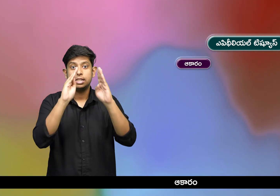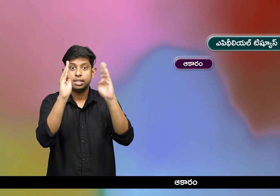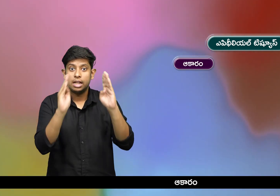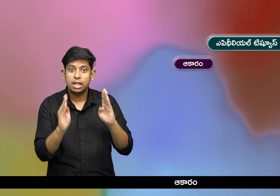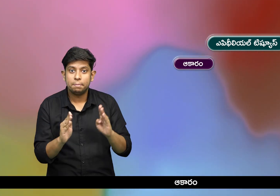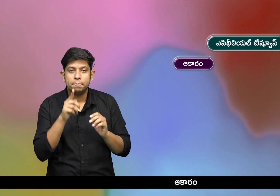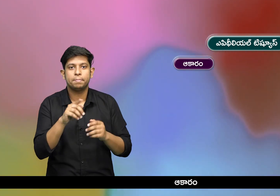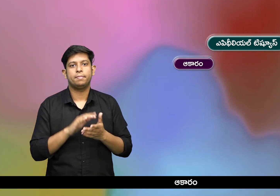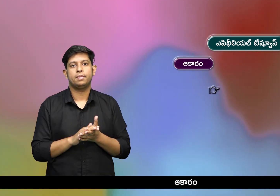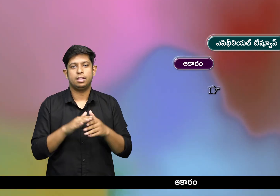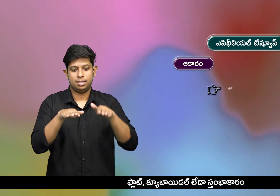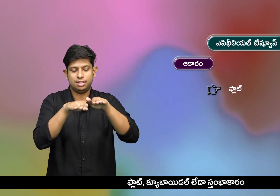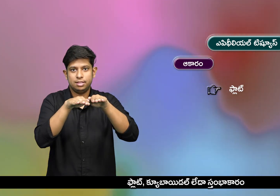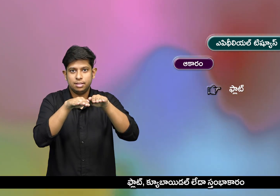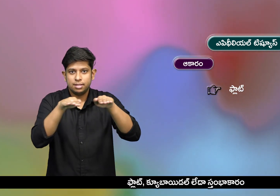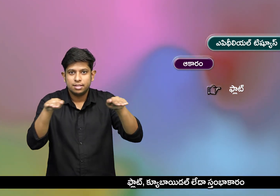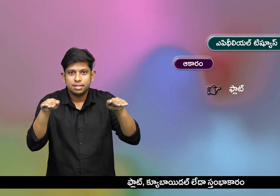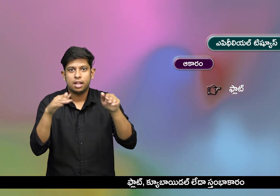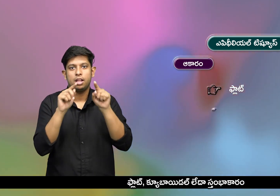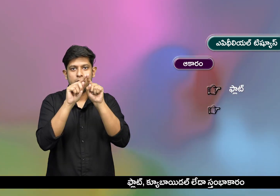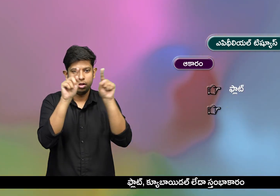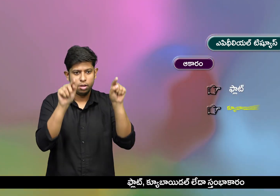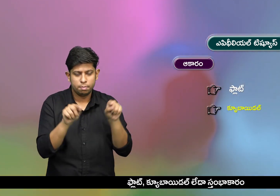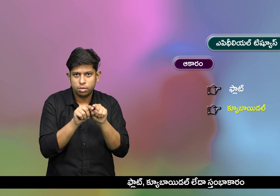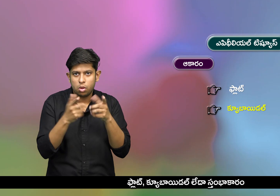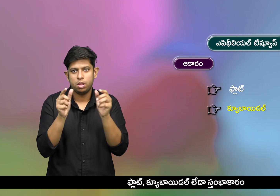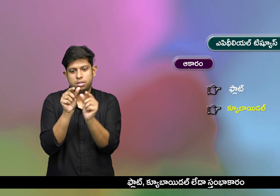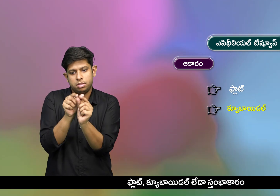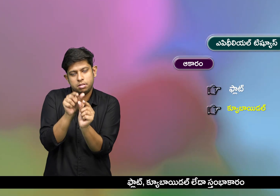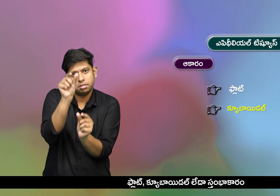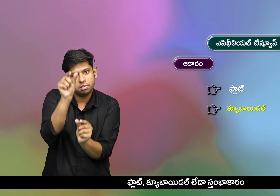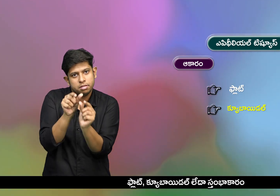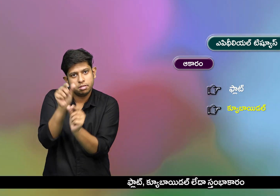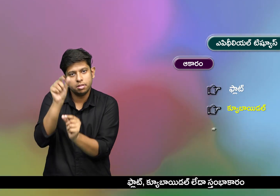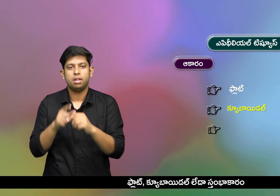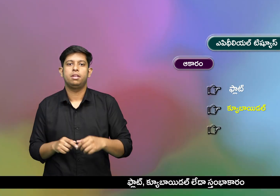ఆకారం: ఫ్లాట్, క్యూబాయిడల్ లేదా స్తంభాకారం.